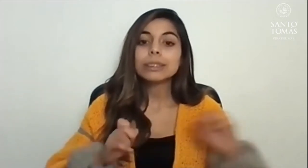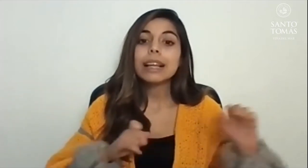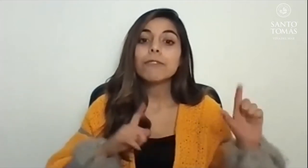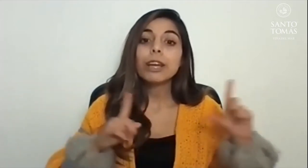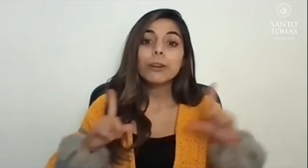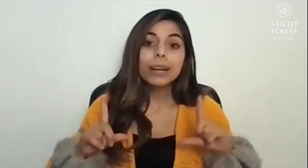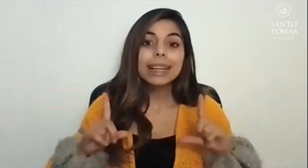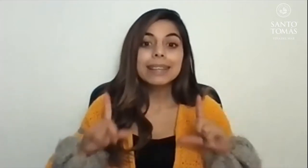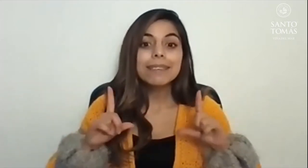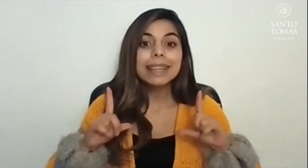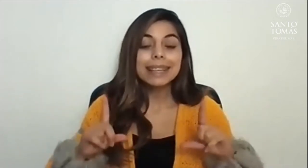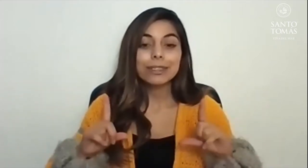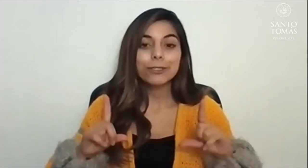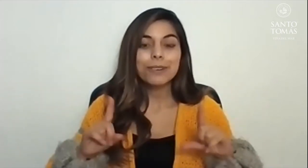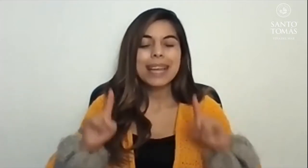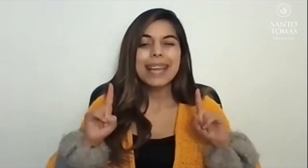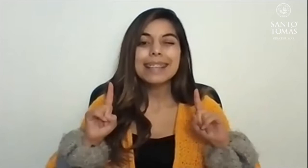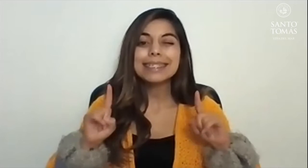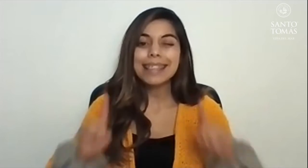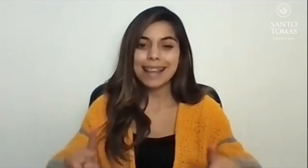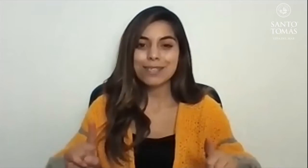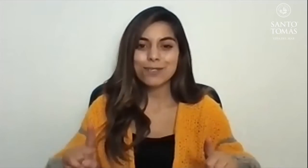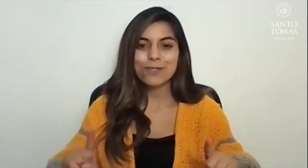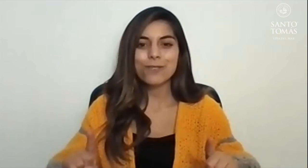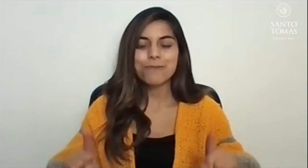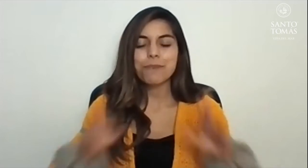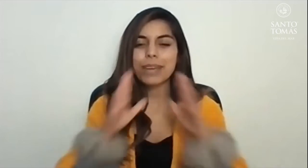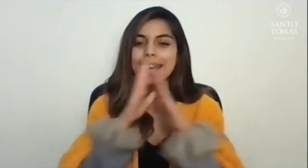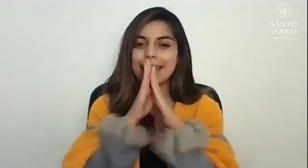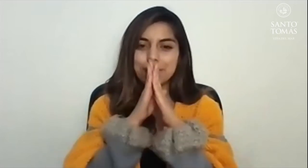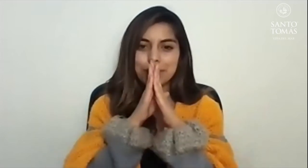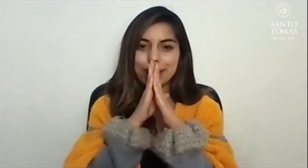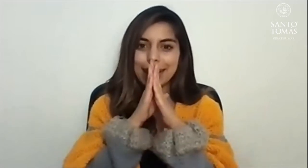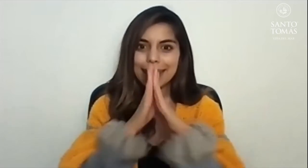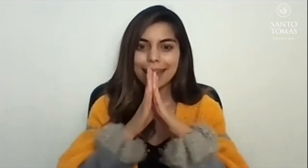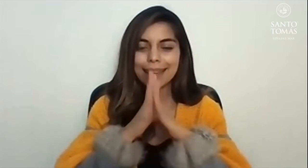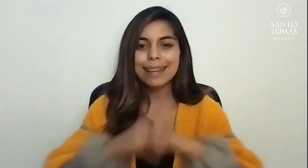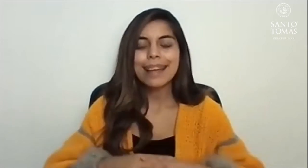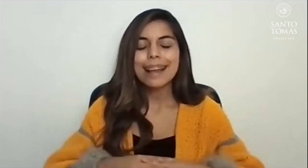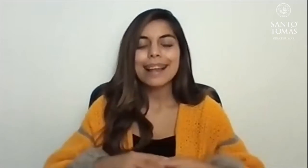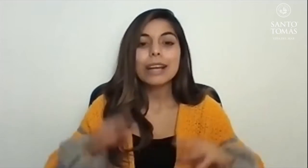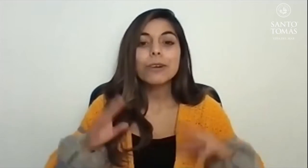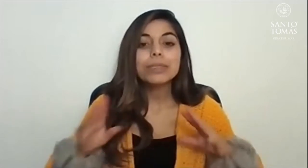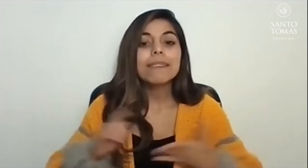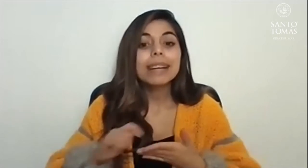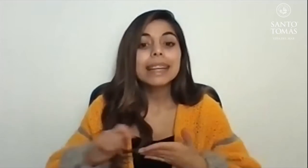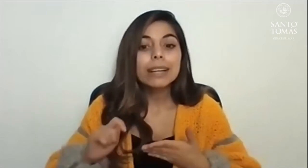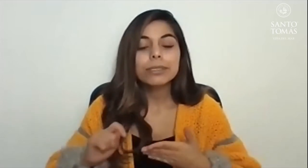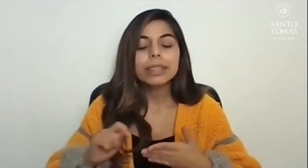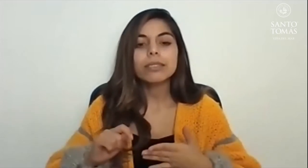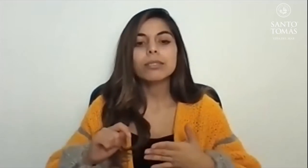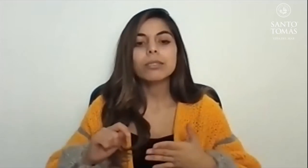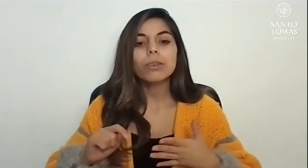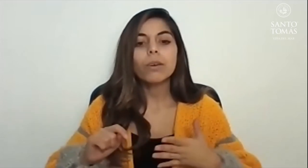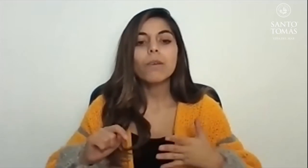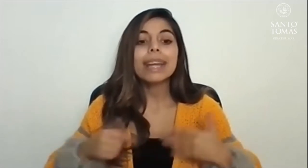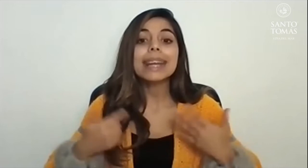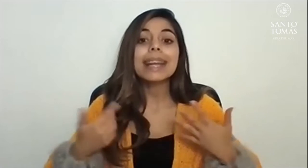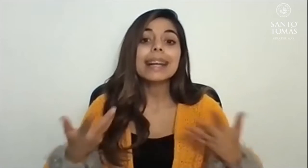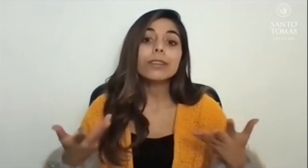Entonces les voy a colocar este videito. En silencio, me voy a quedar, pero callada. La idea es que ustedes vayan anotando o vayan narrando